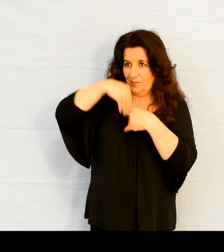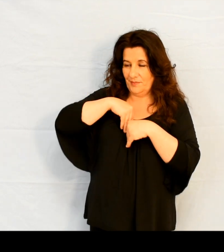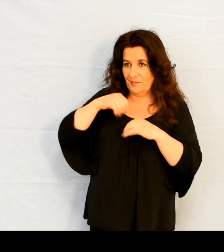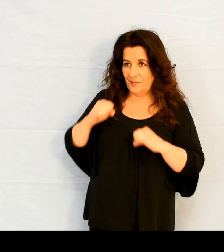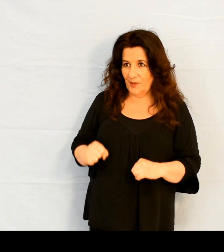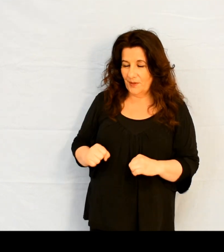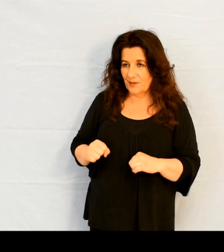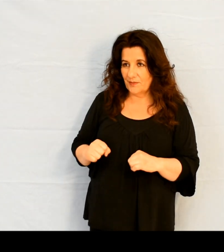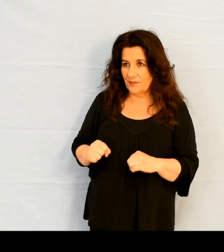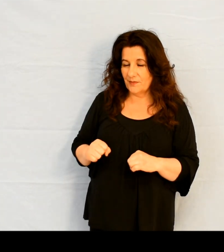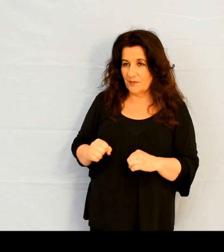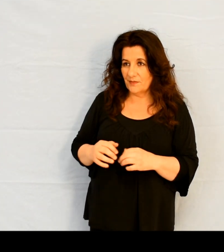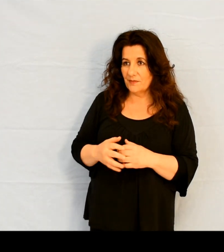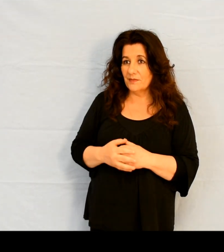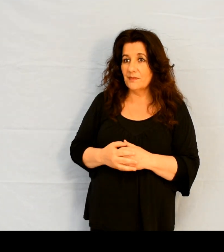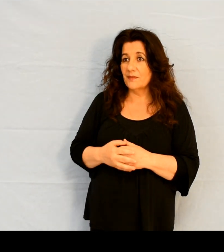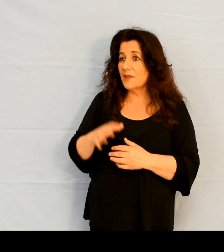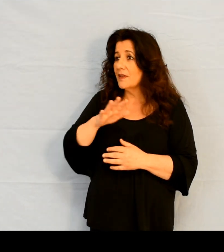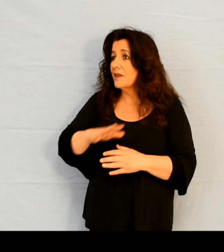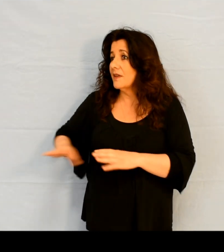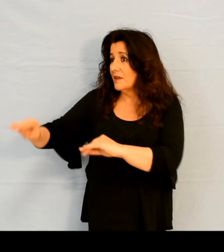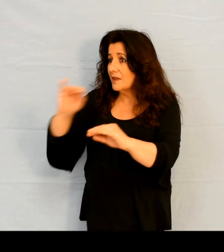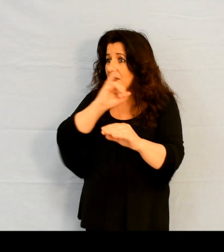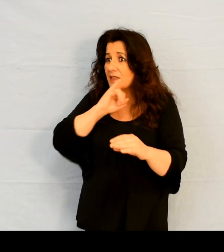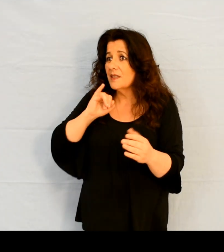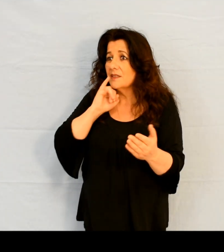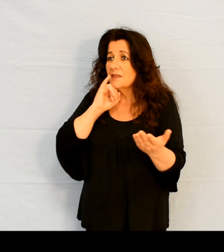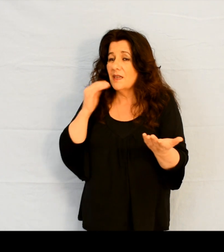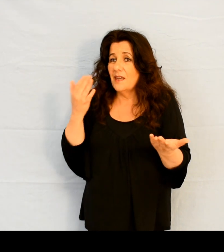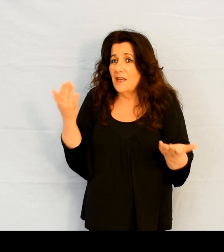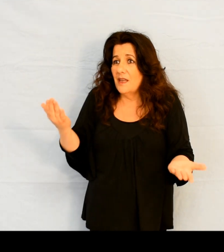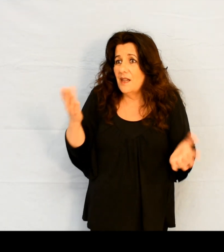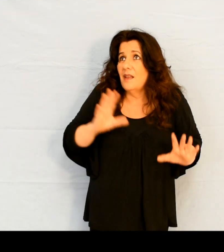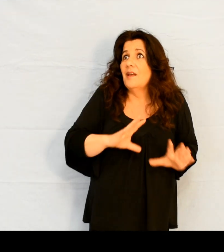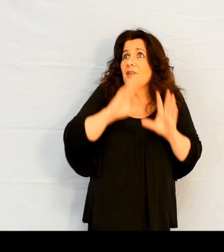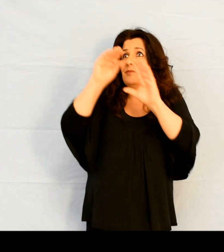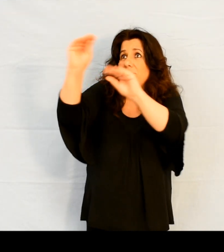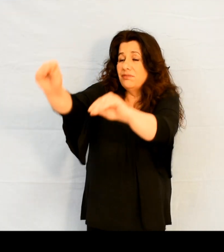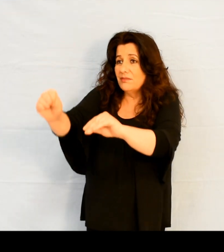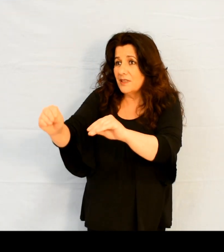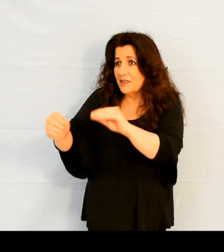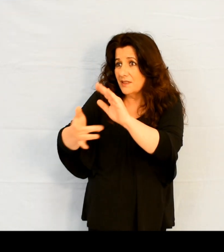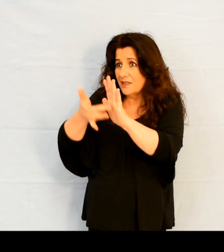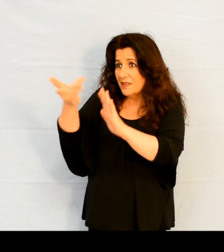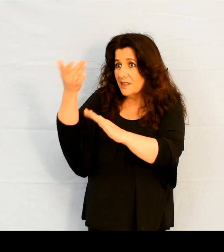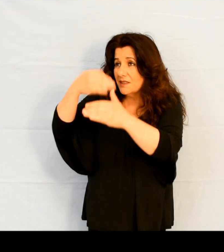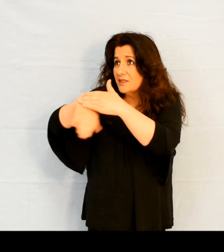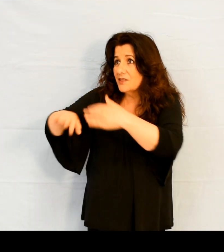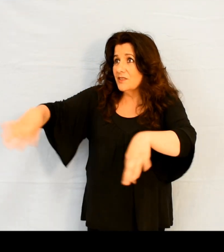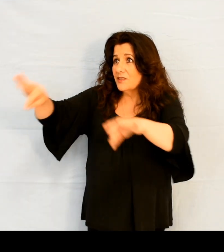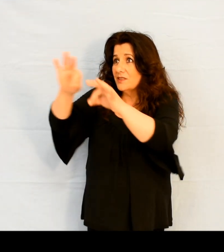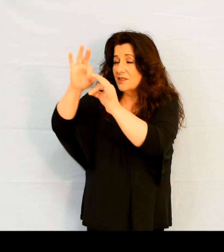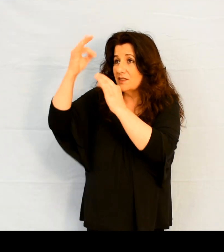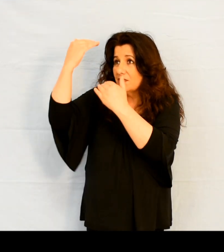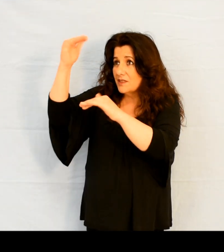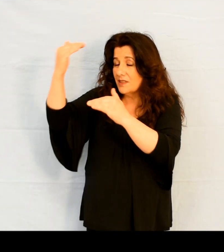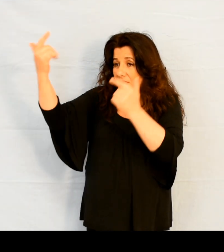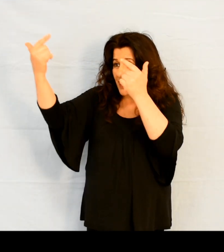Pourquoi donc, Israël? Pourquoi es-tu exilé chez tes ennemis, vieillissant sur une terre